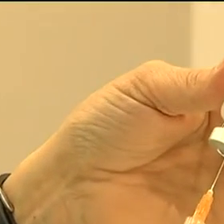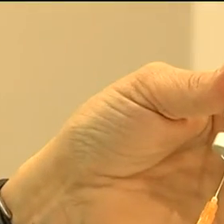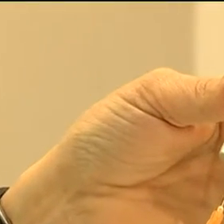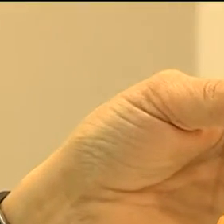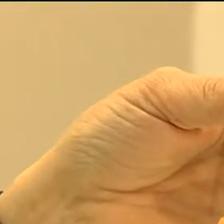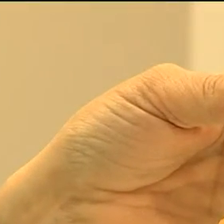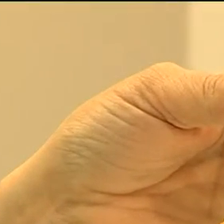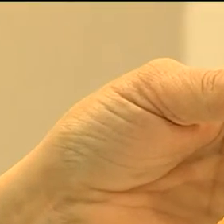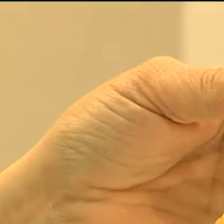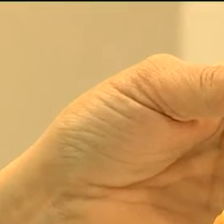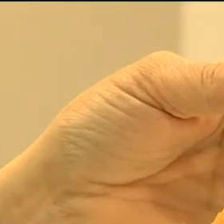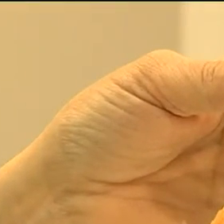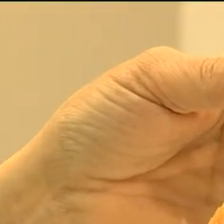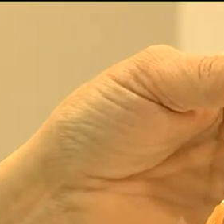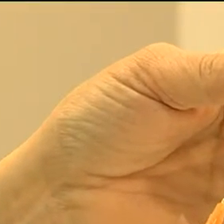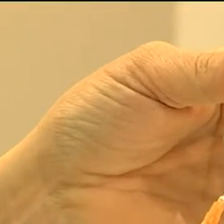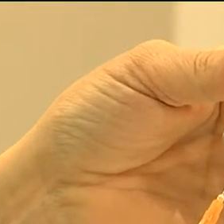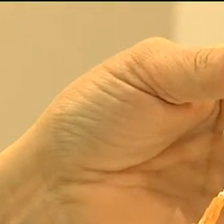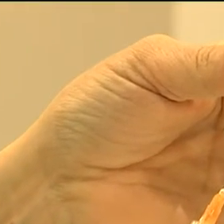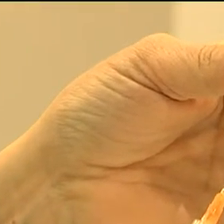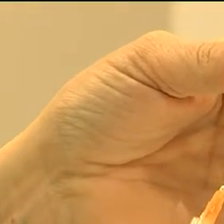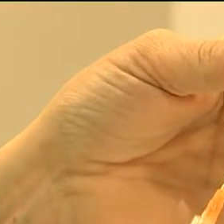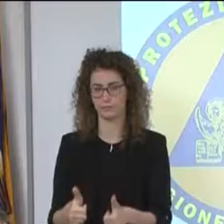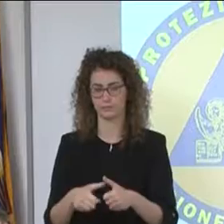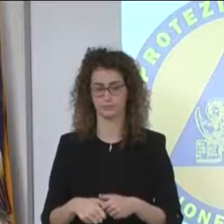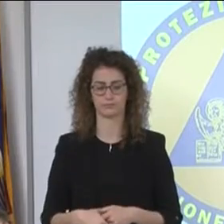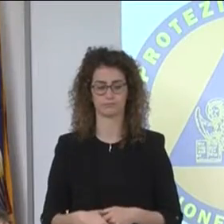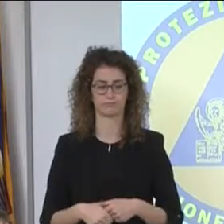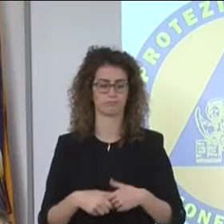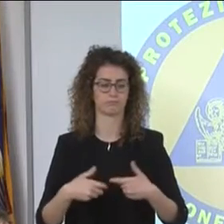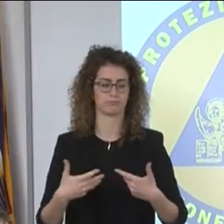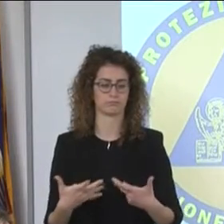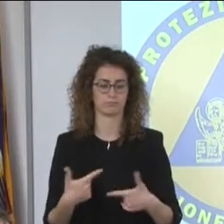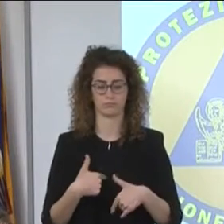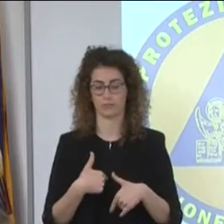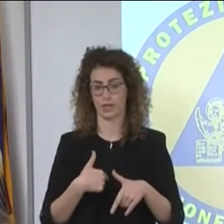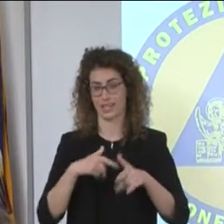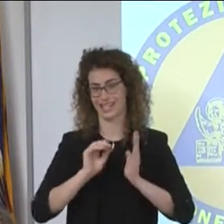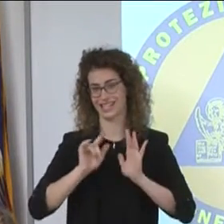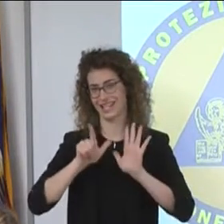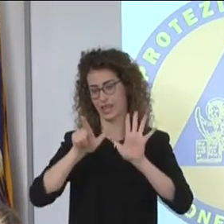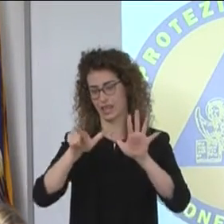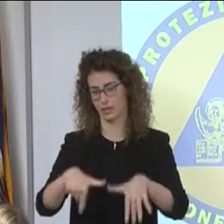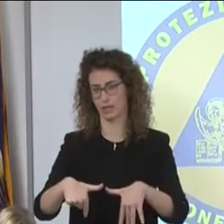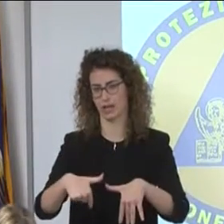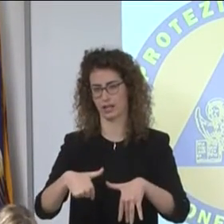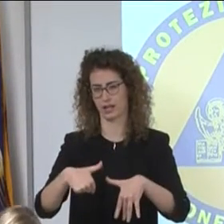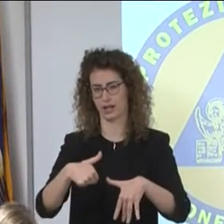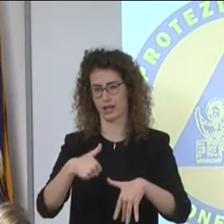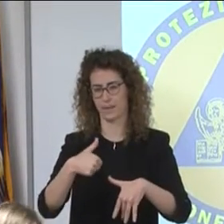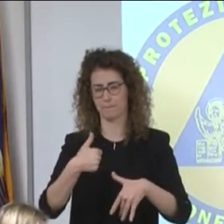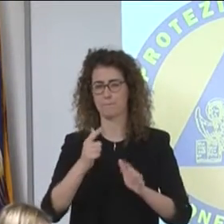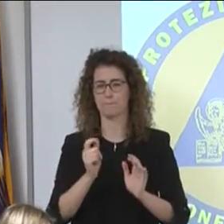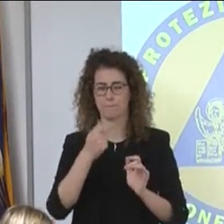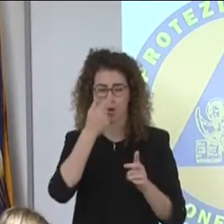La campagna vaccinale in Veneto continua a correre e i dati lo confermano. Sentite, questa è la settimana che si caratterizzerà per i vaccini.